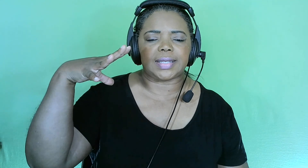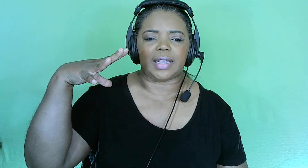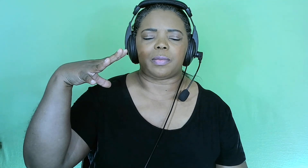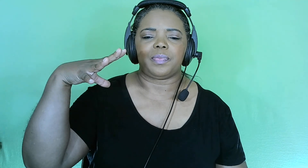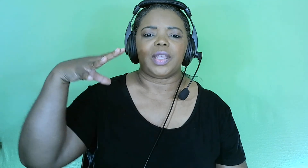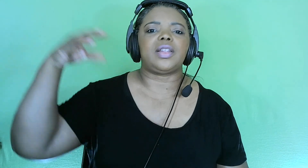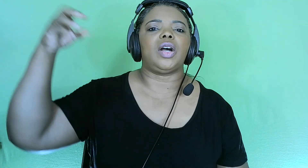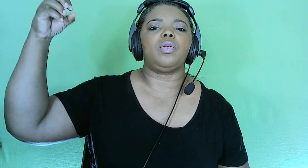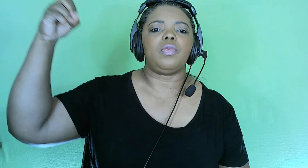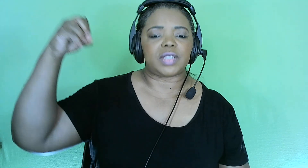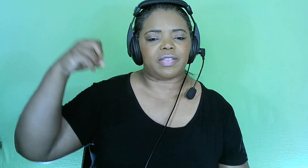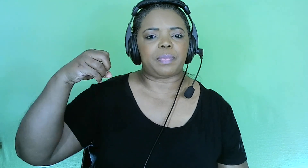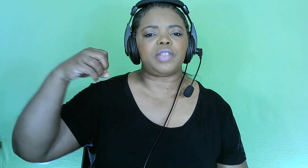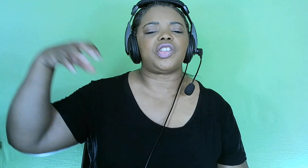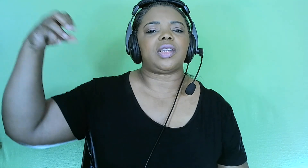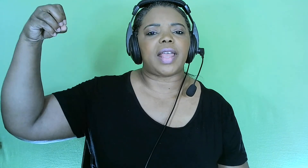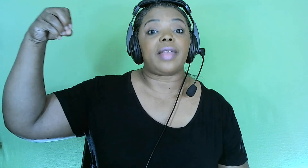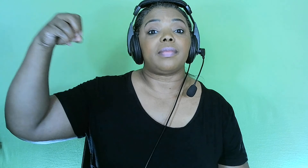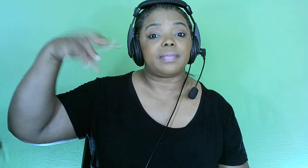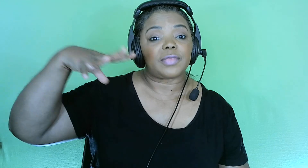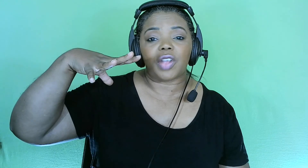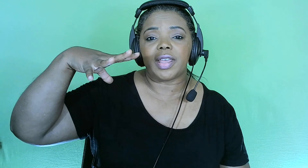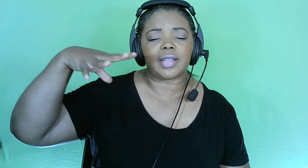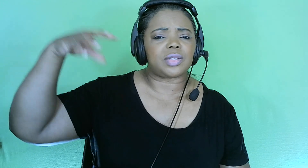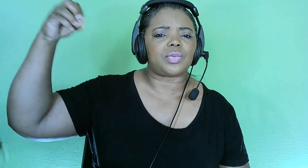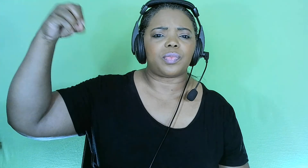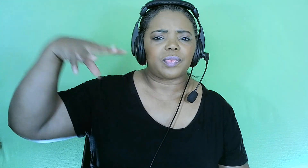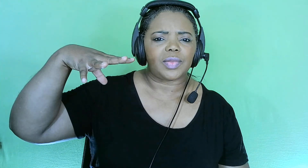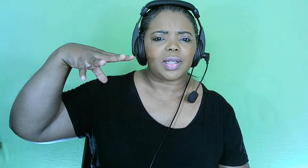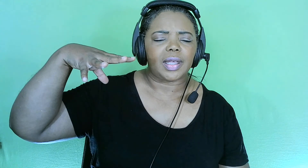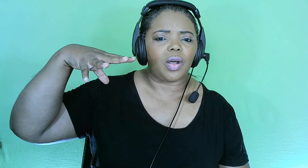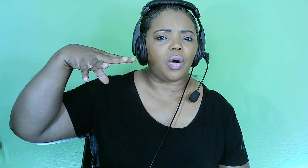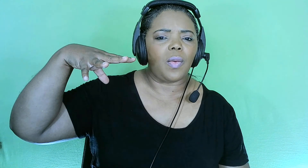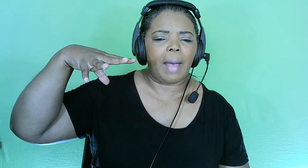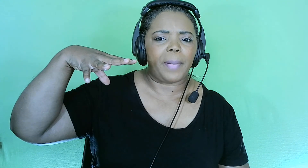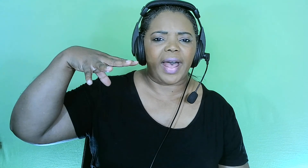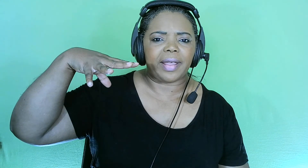você. Então, você vai pedir, né? Só isso. Ou apaga.